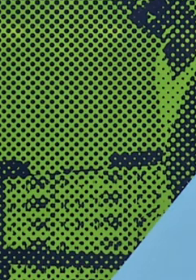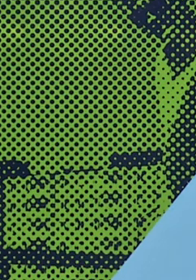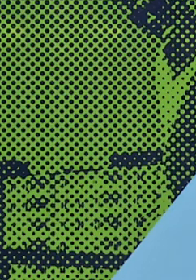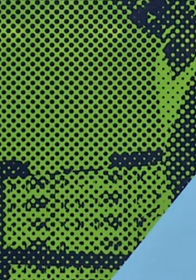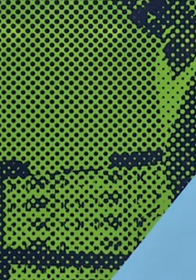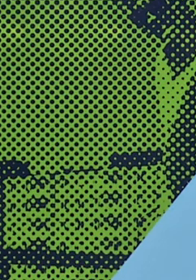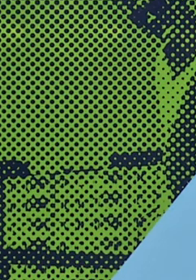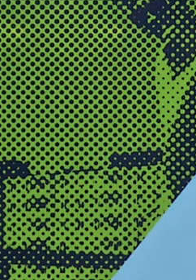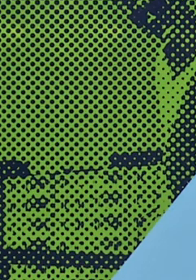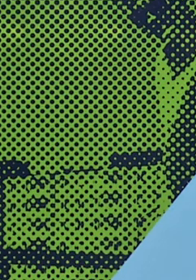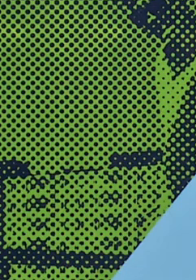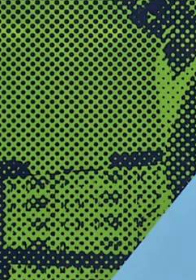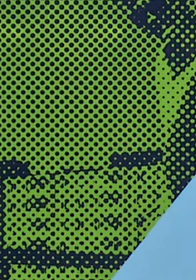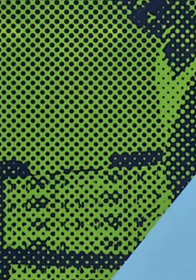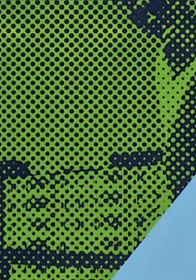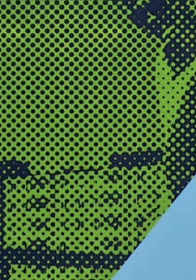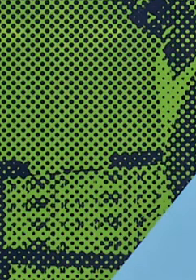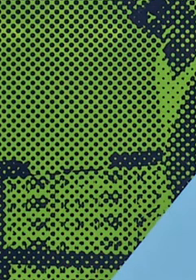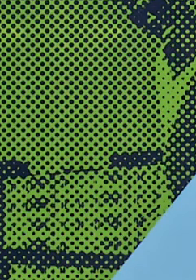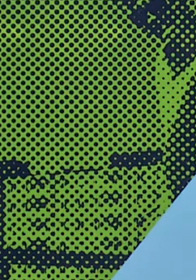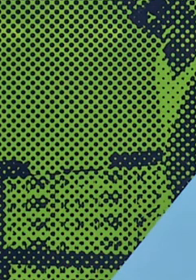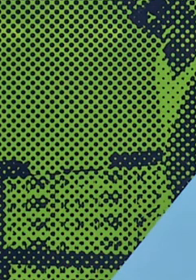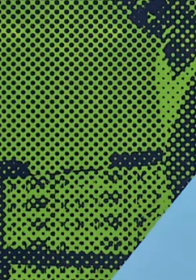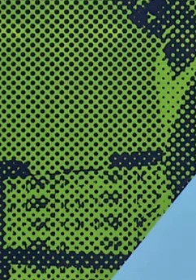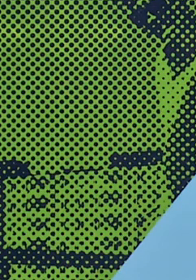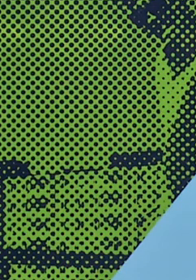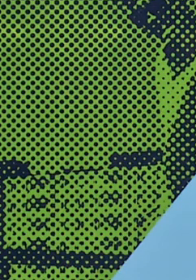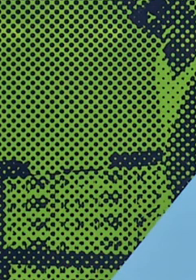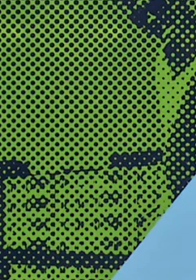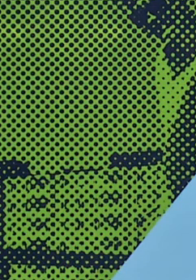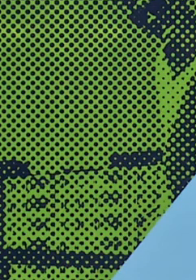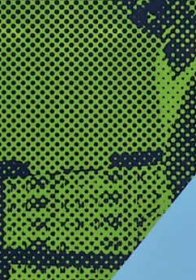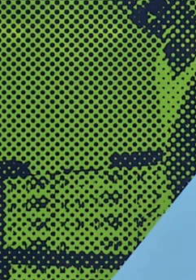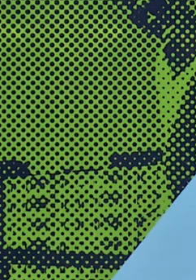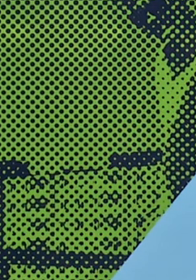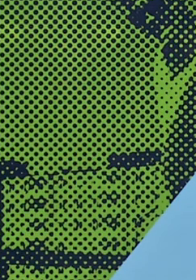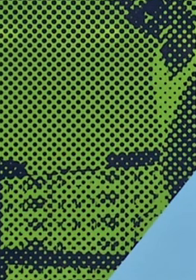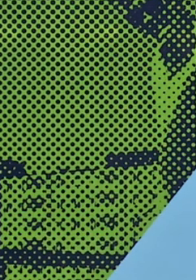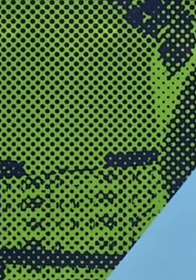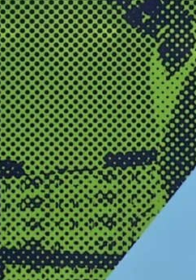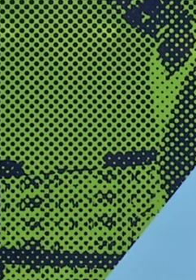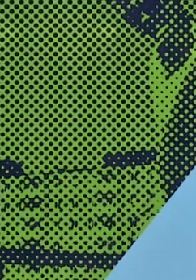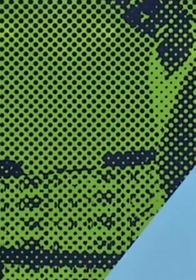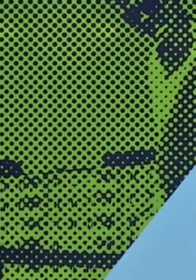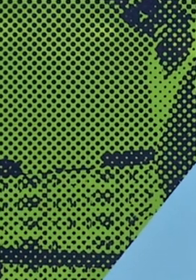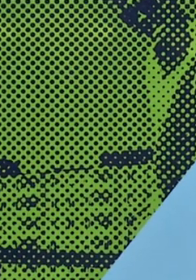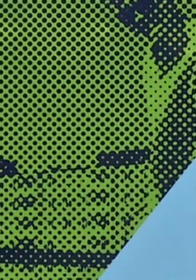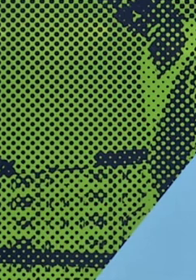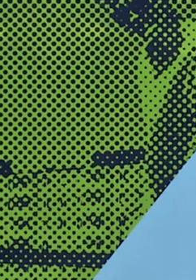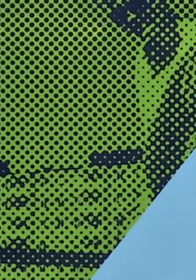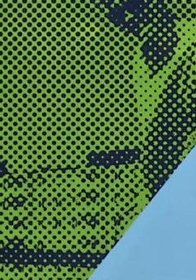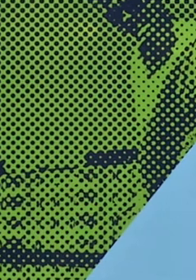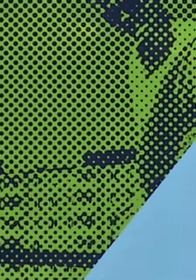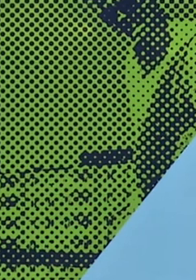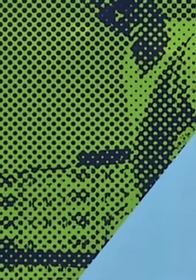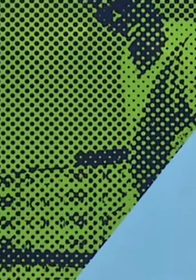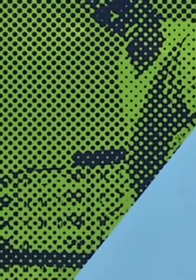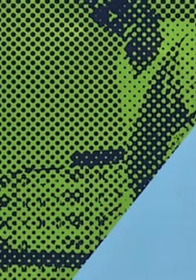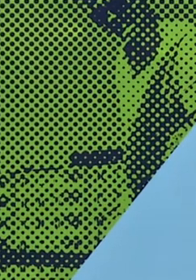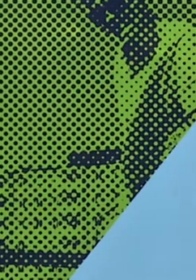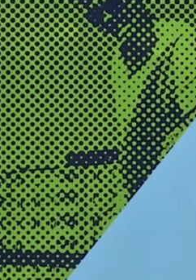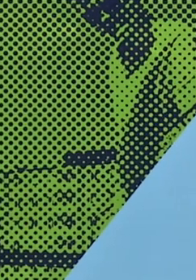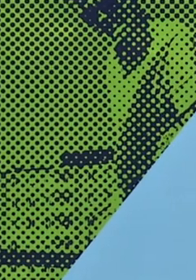ett samarbete med den danska stat eller om det blir med regionen om vi kvarstår eller kommunerna, så tror jag det blir ett jättebra